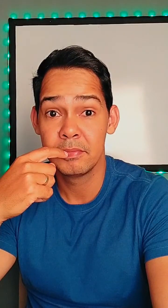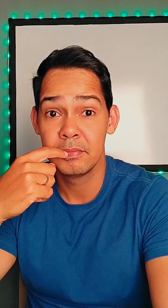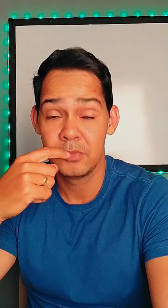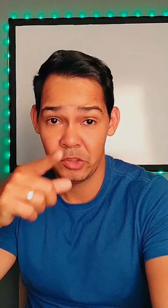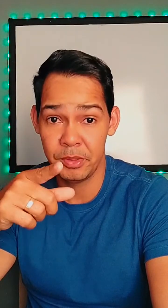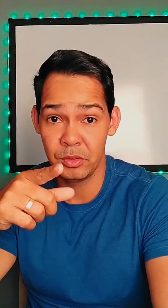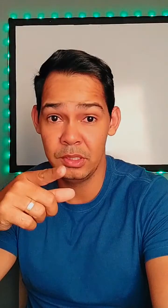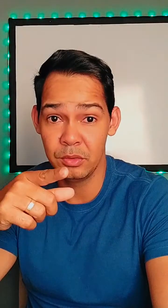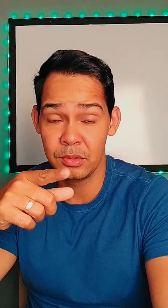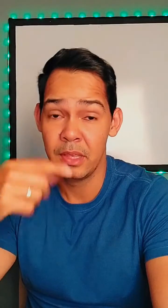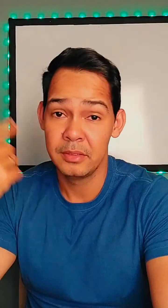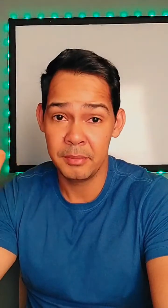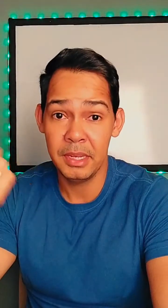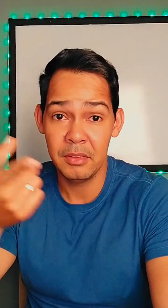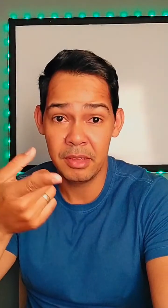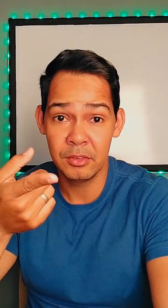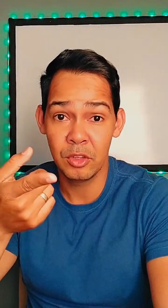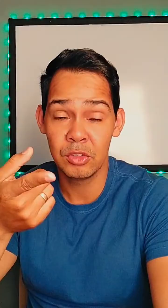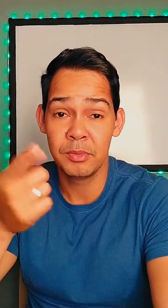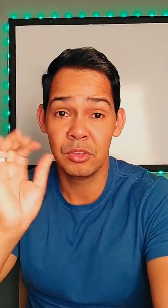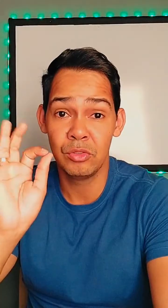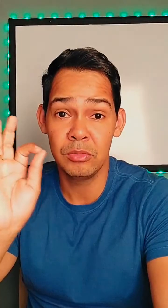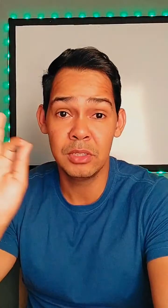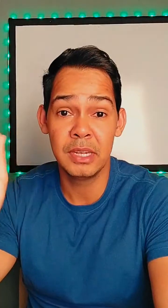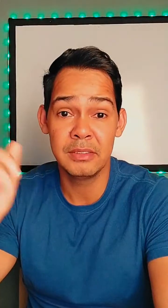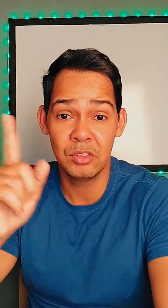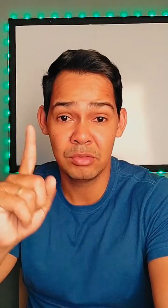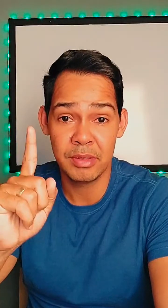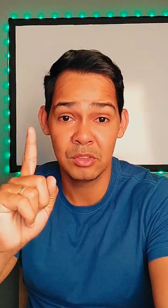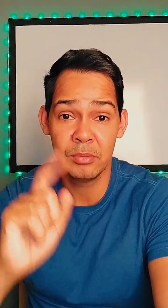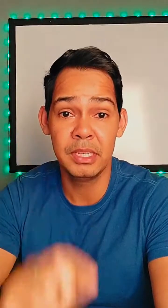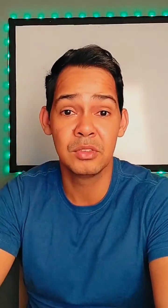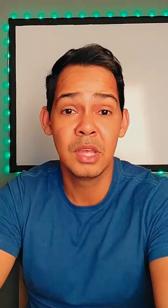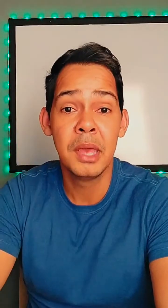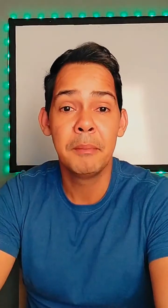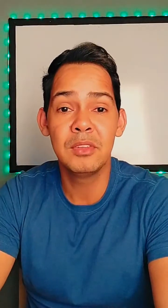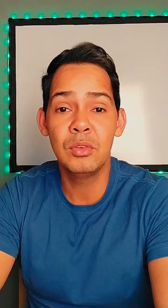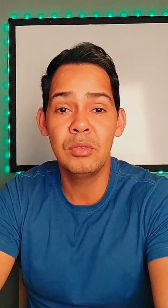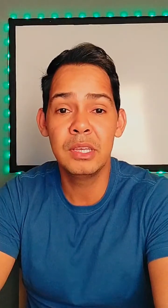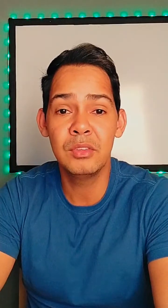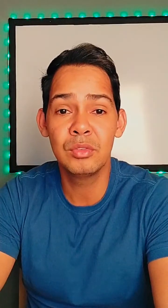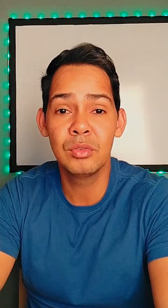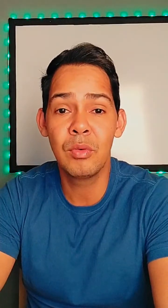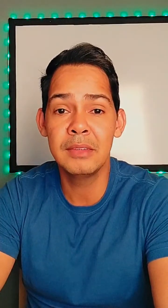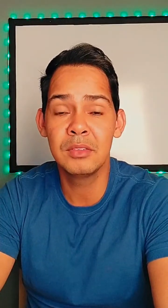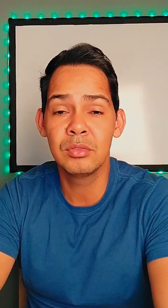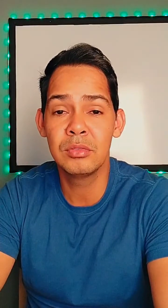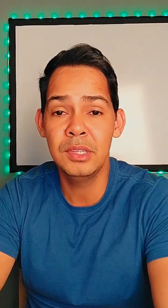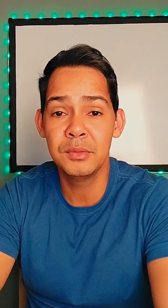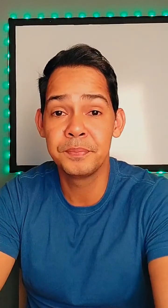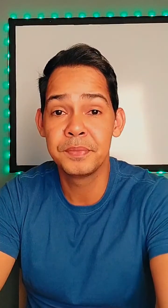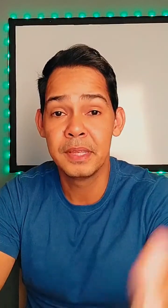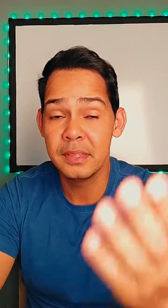Já pensou nisso? Semana que vem, no nosso episódio de número 3, a gente vai falar sobre isso. Mas eu não conheço quase surdo nenhum. Então você